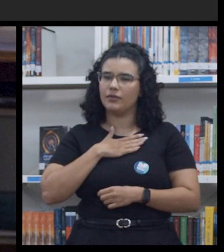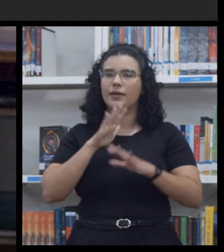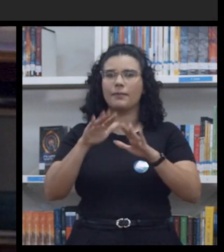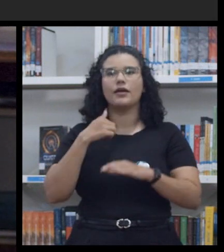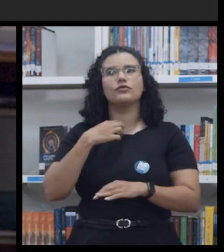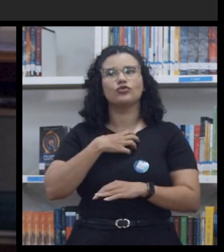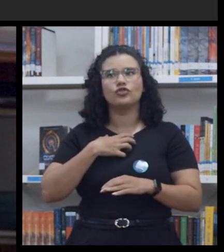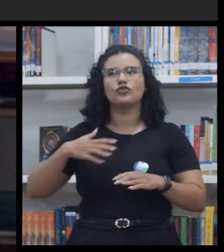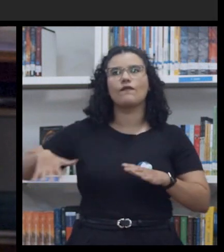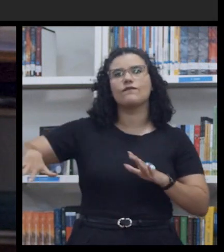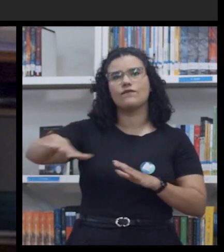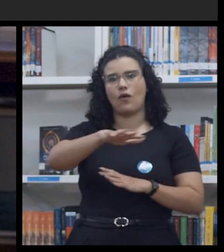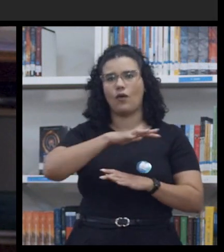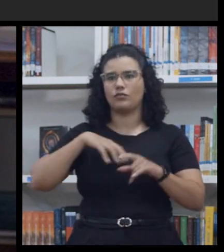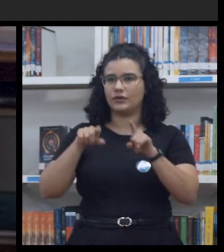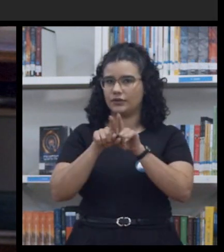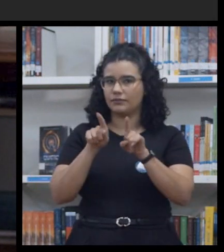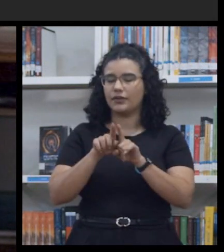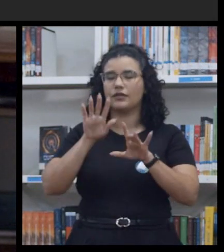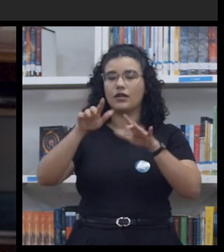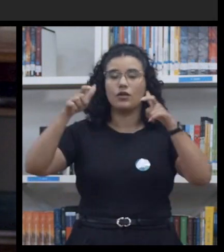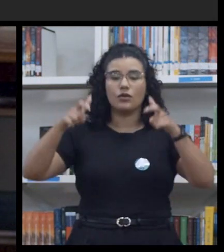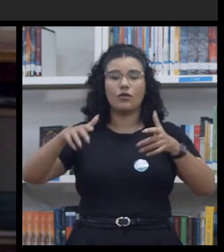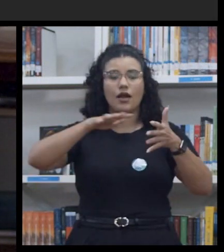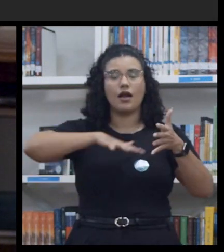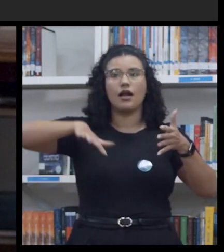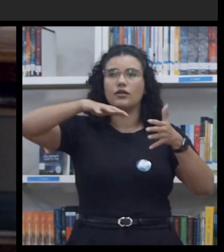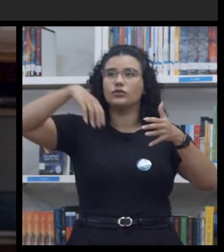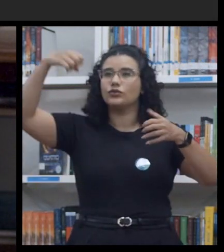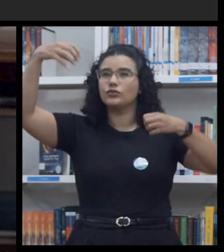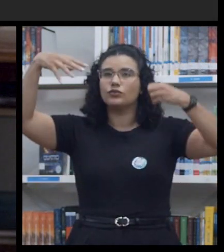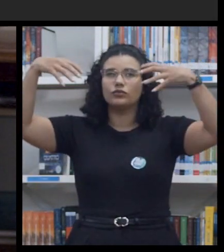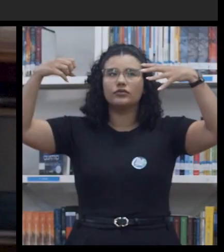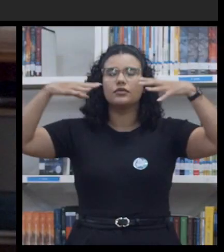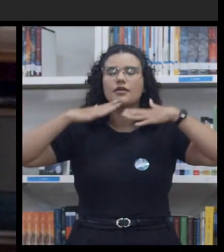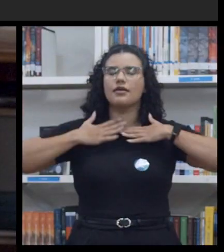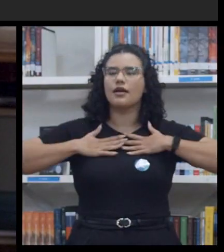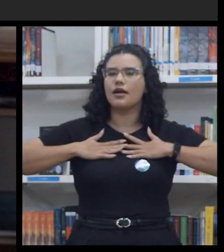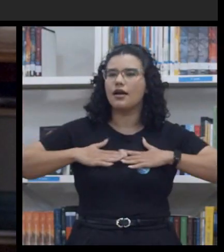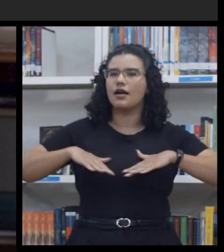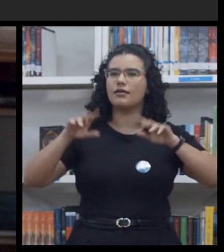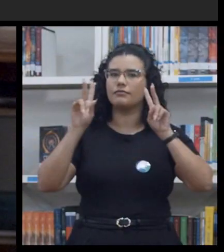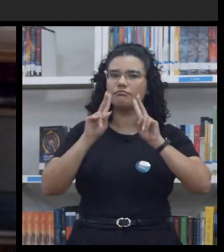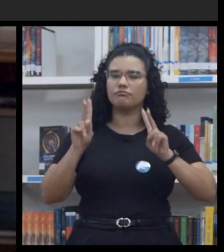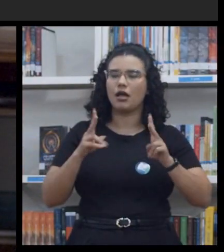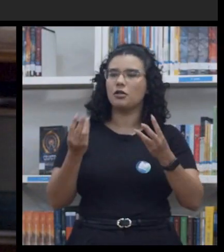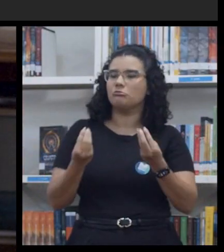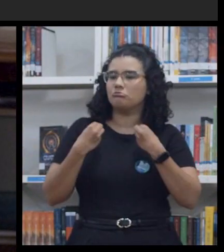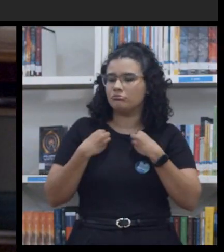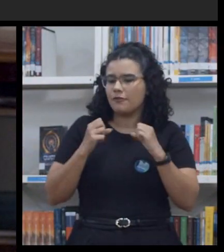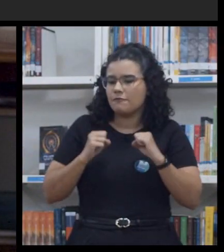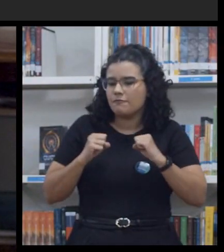em volta de mim. A luz daquele ambiente era calma, era tépida e não me deixava